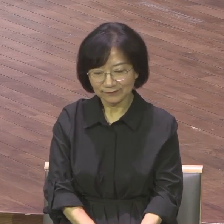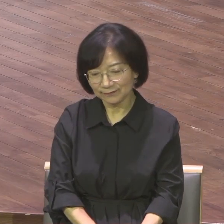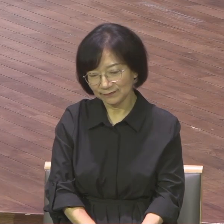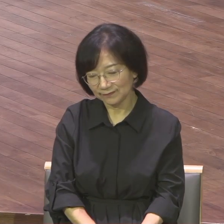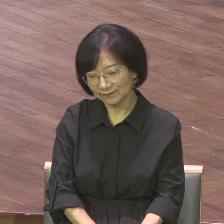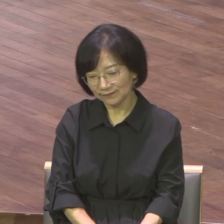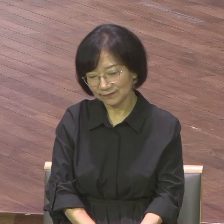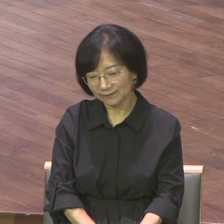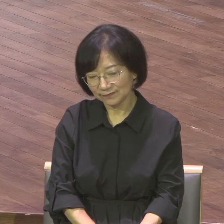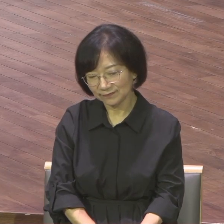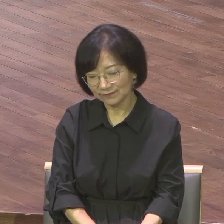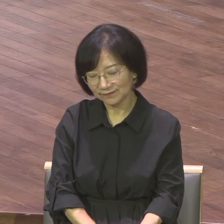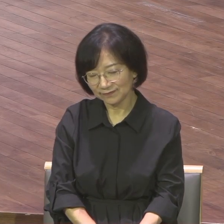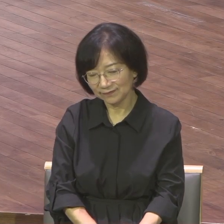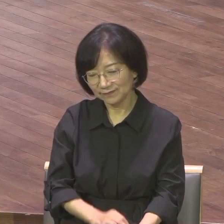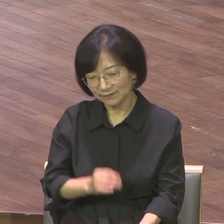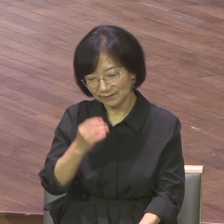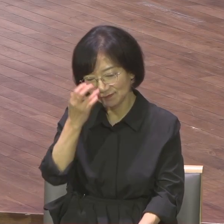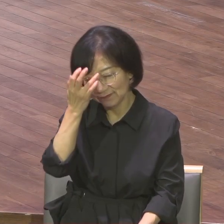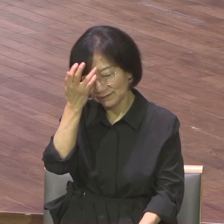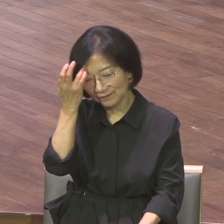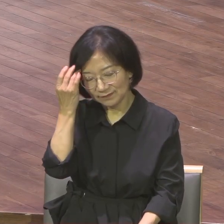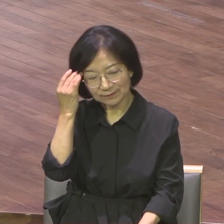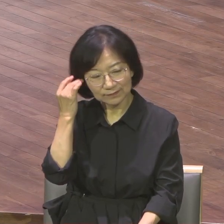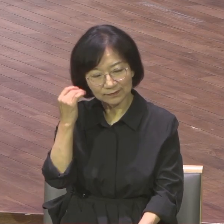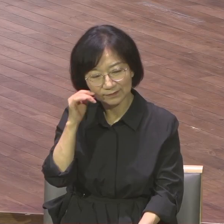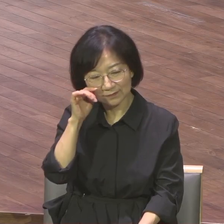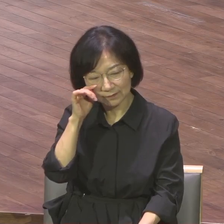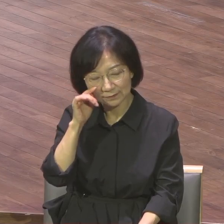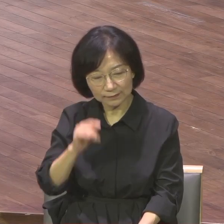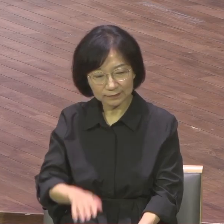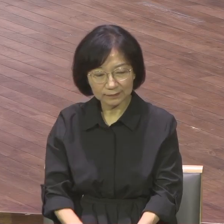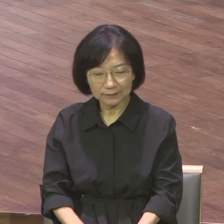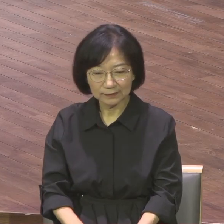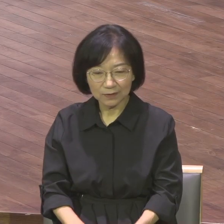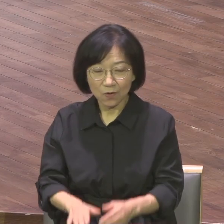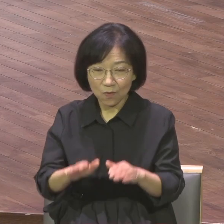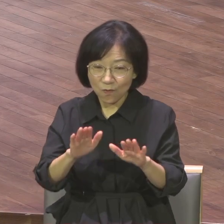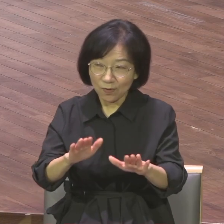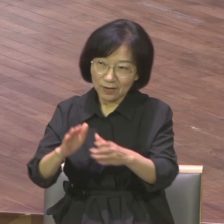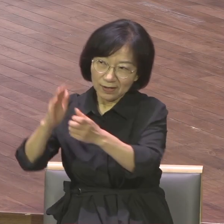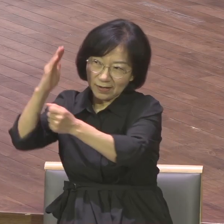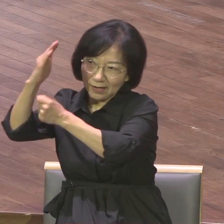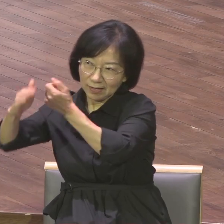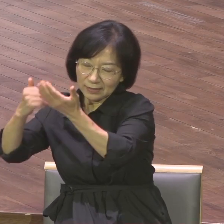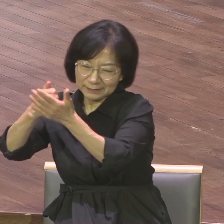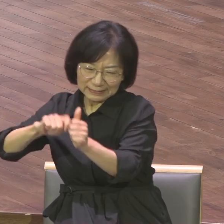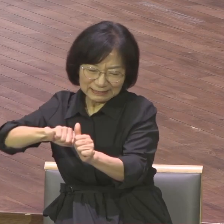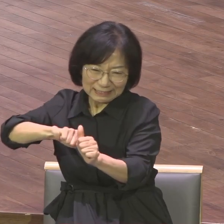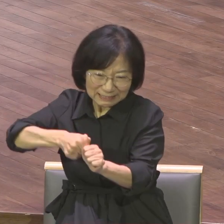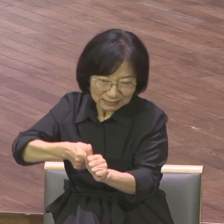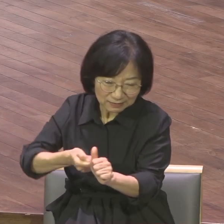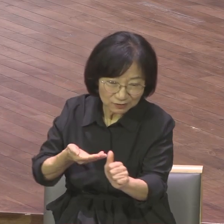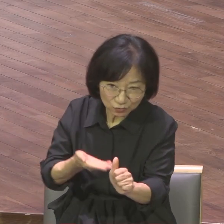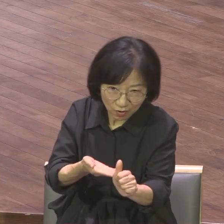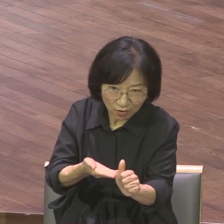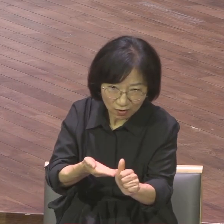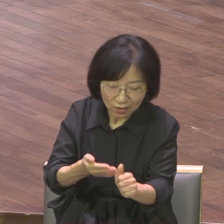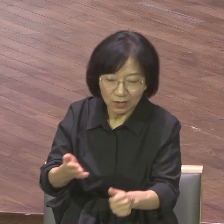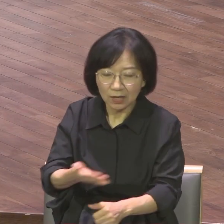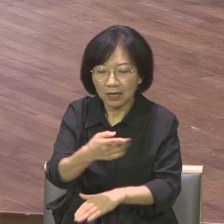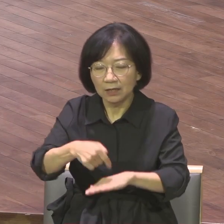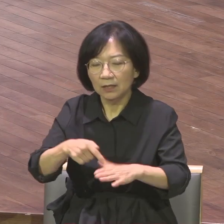이 말씀은요, 일시적으로 하나님께 징계를 당했다 할지라도 원망하거나